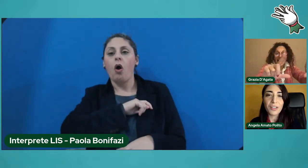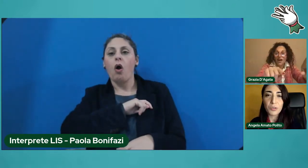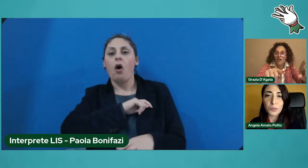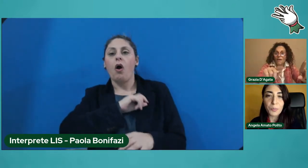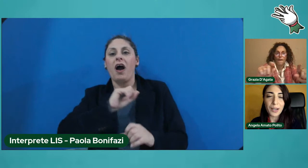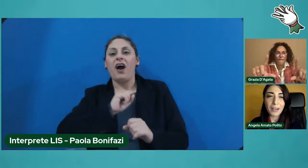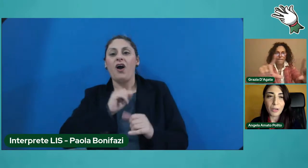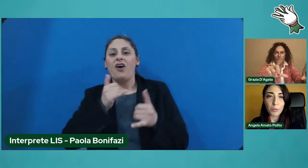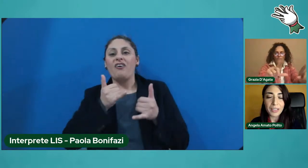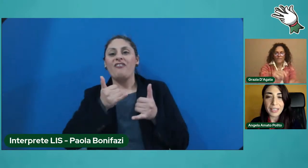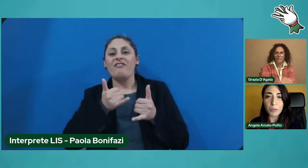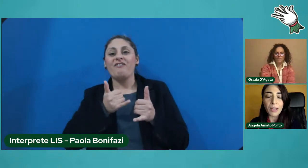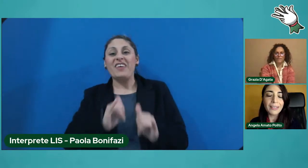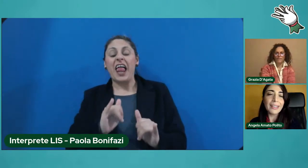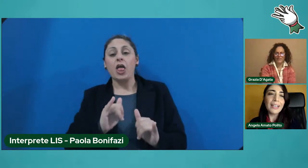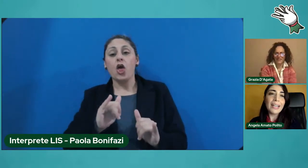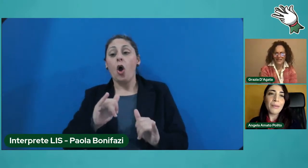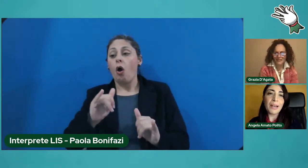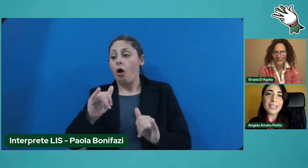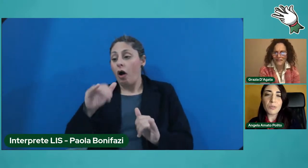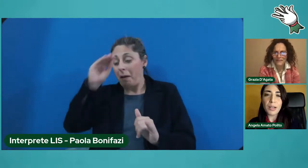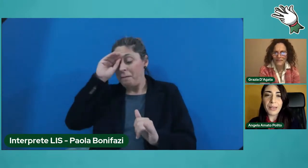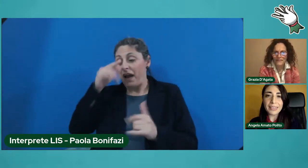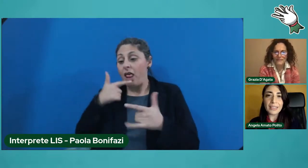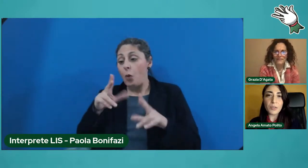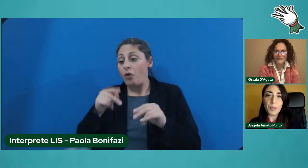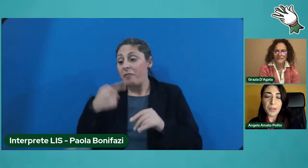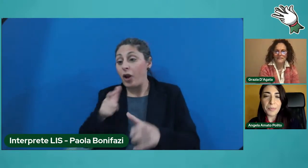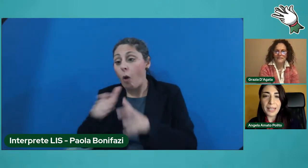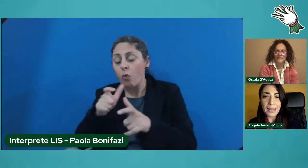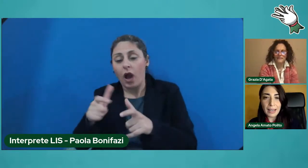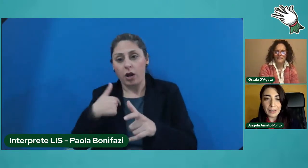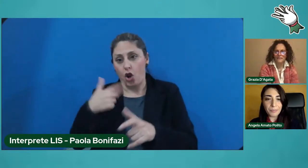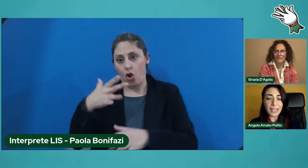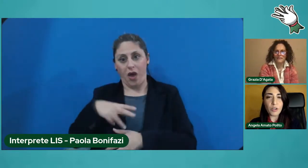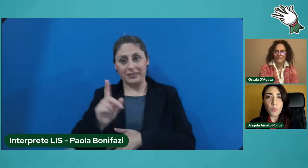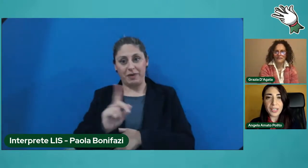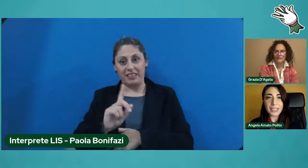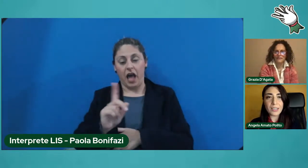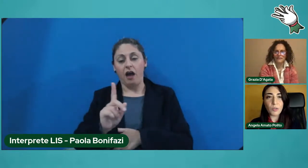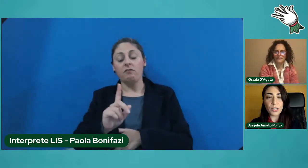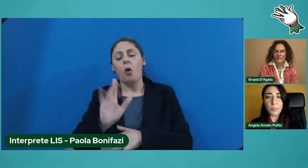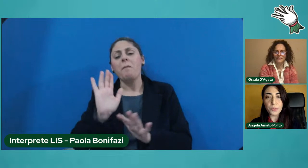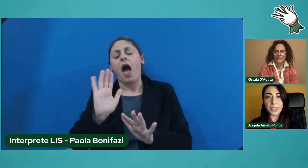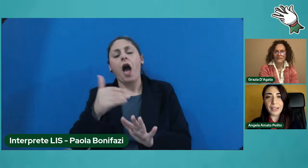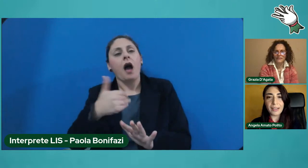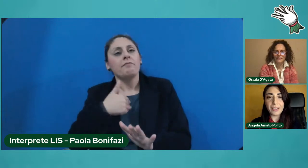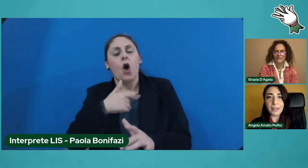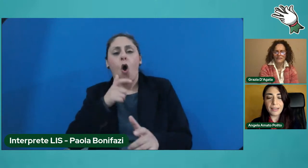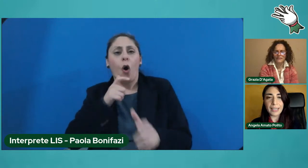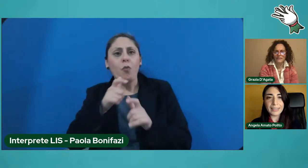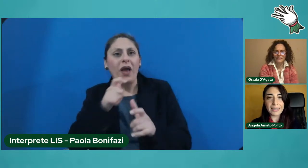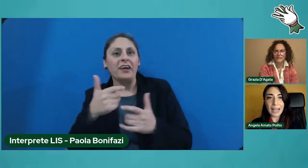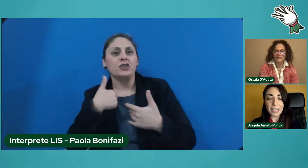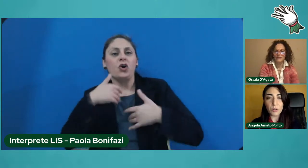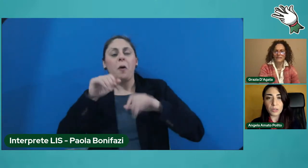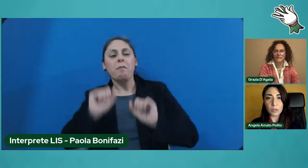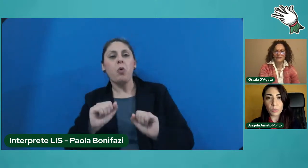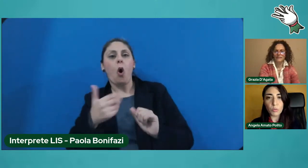avrei dovuto imparare una nuova lingua, ma sicuramente, insomma, per me la comunicazione, il poter, entrare in contatto con